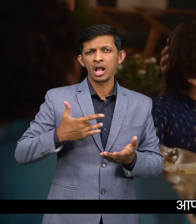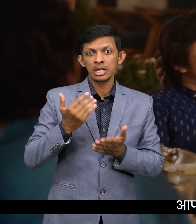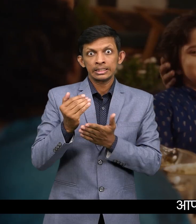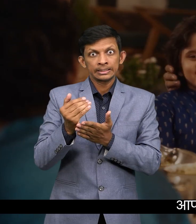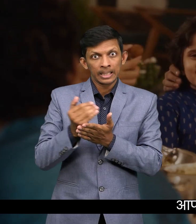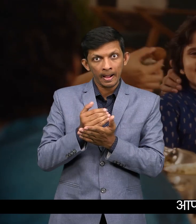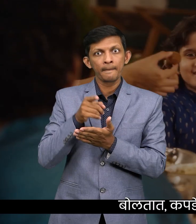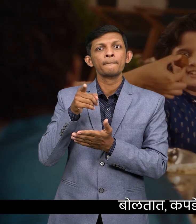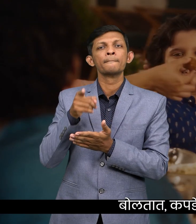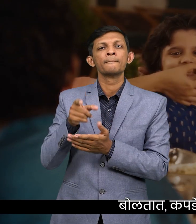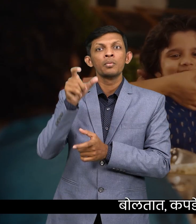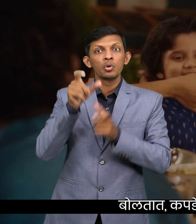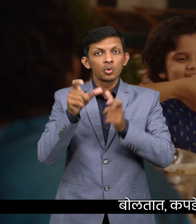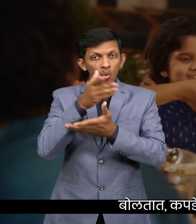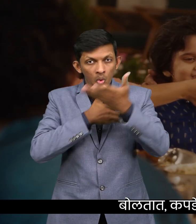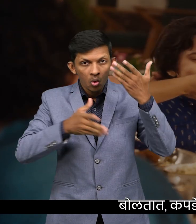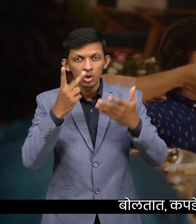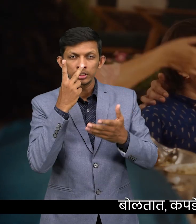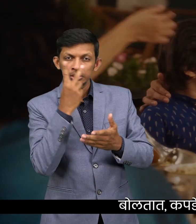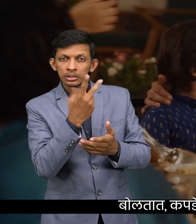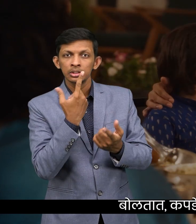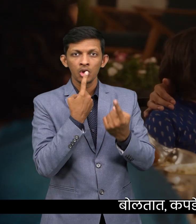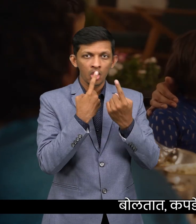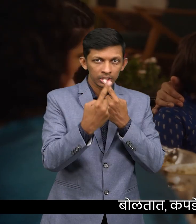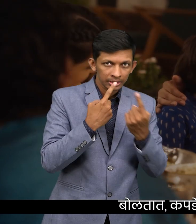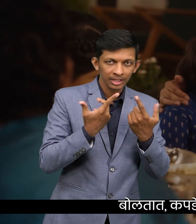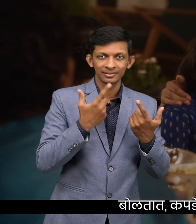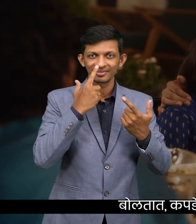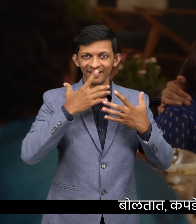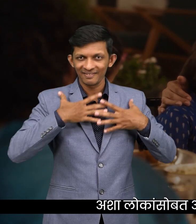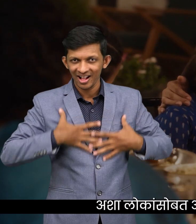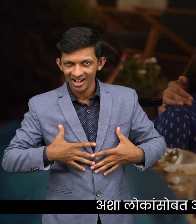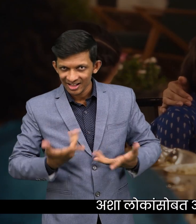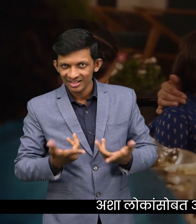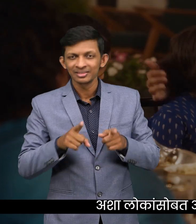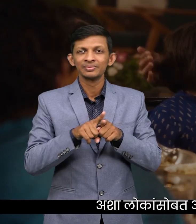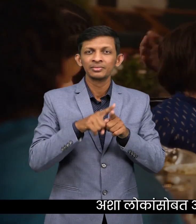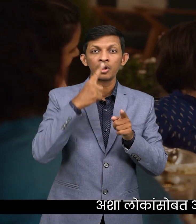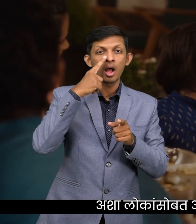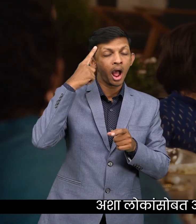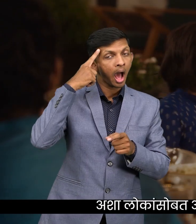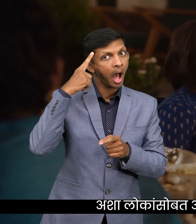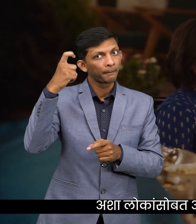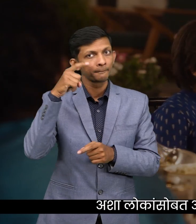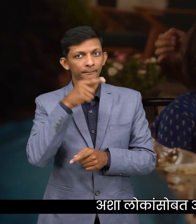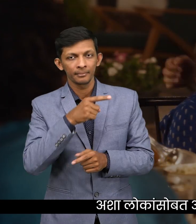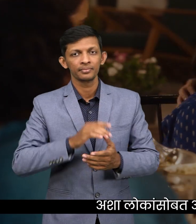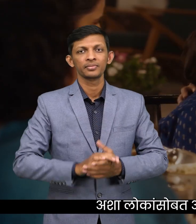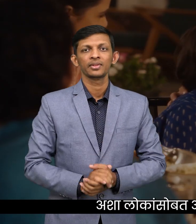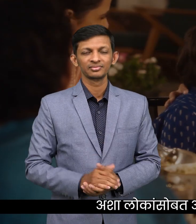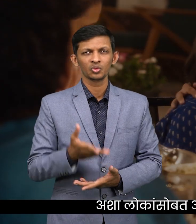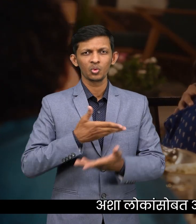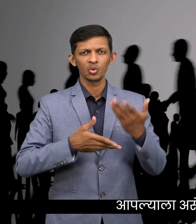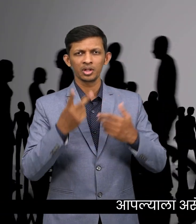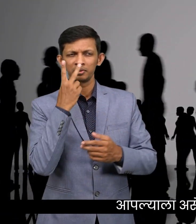आपल्यासारखे दिसणारे बोलतात, कपडे घालतात आणि विचार करतात अशा लोकांसोबत आपण